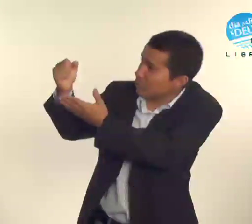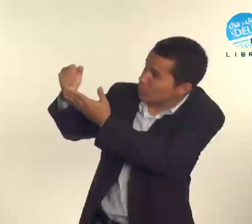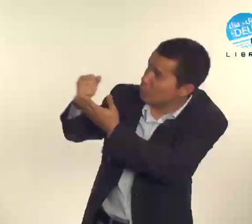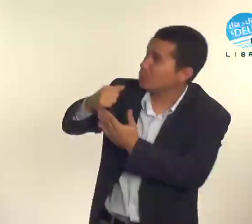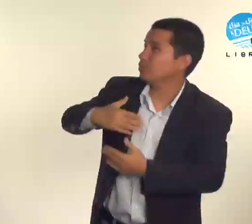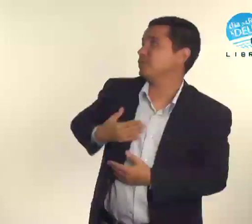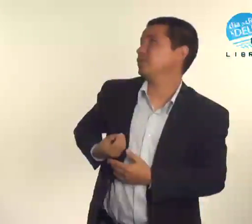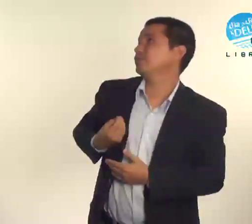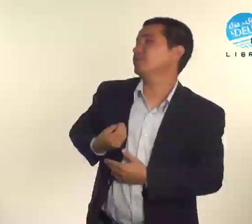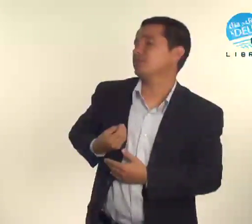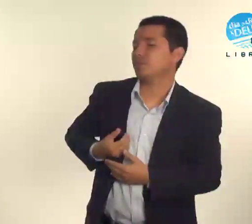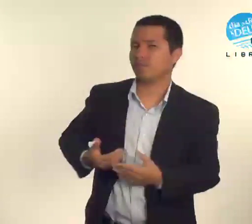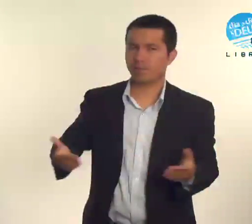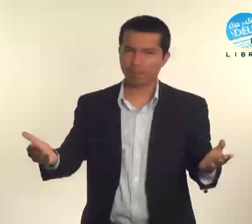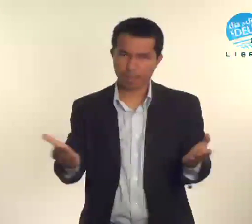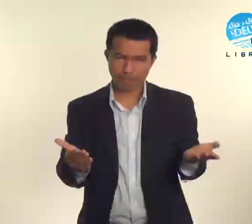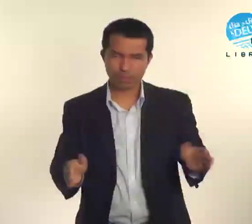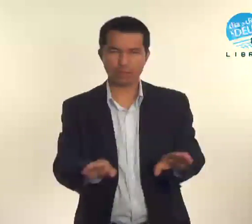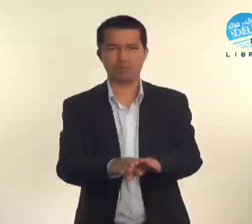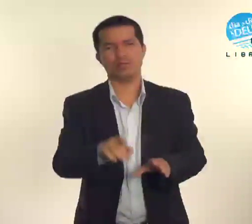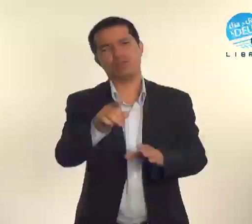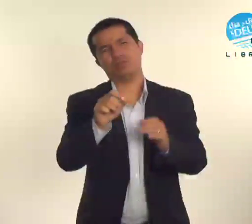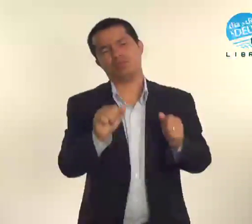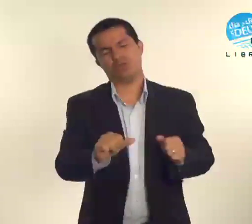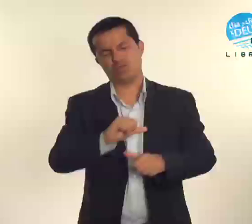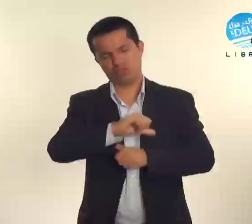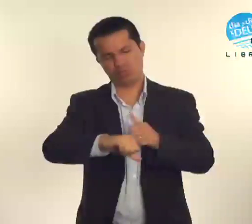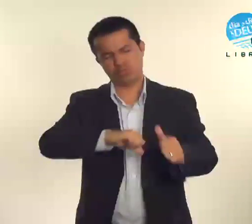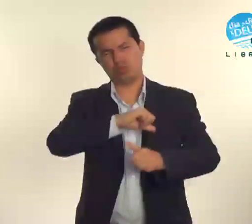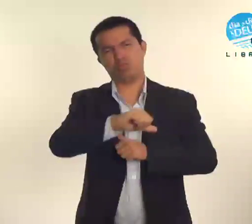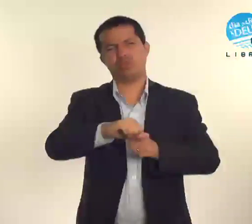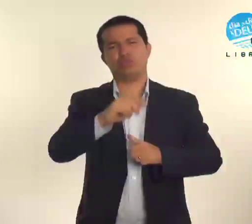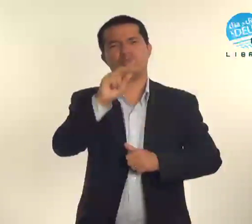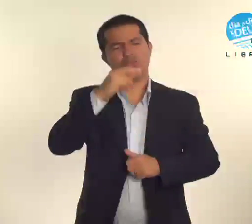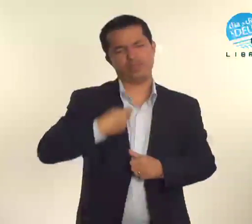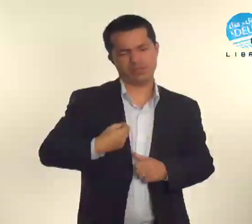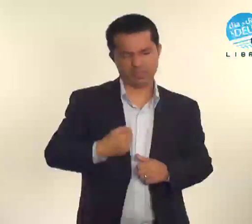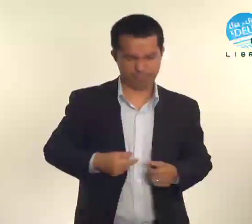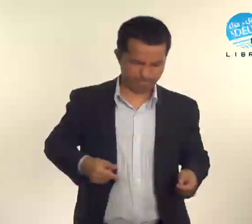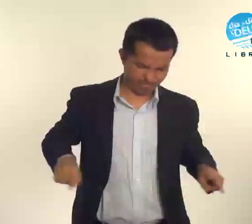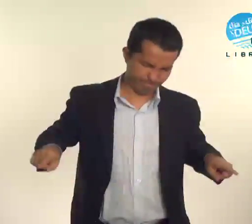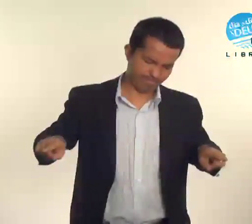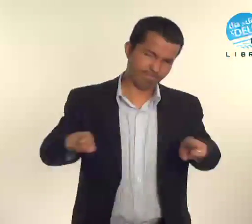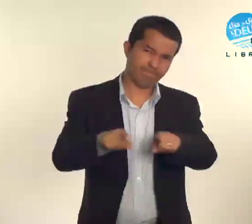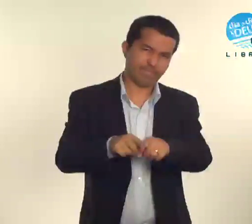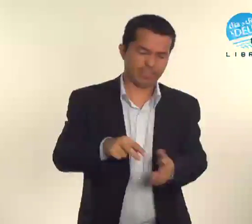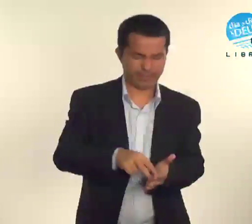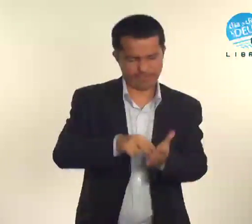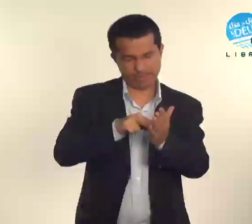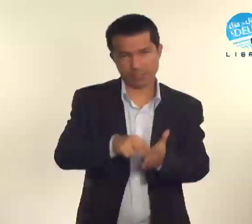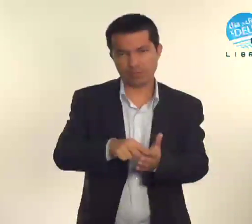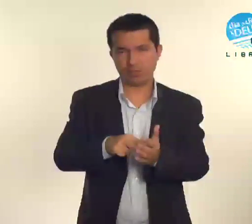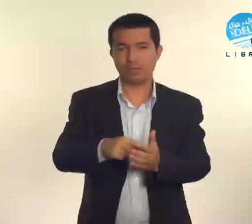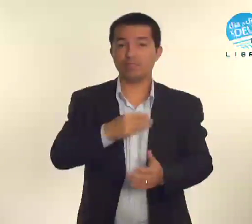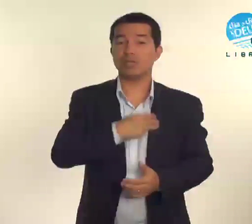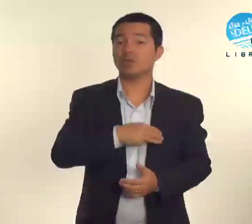vida. E então eu posso ser restaurado, recolocado, viver a